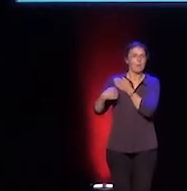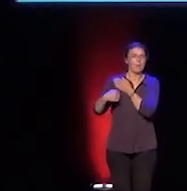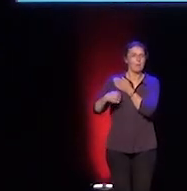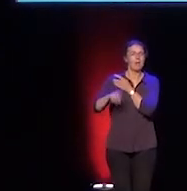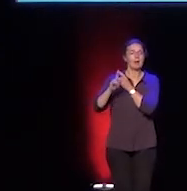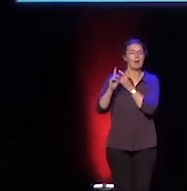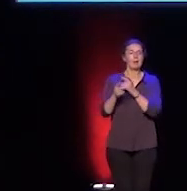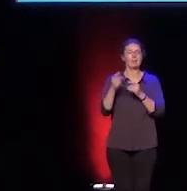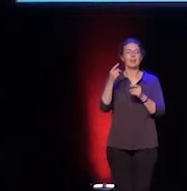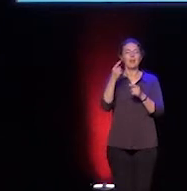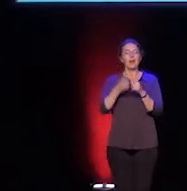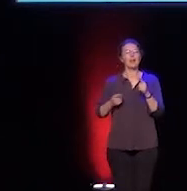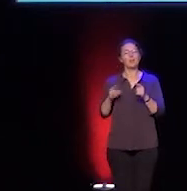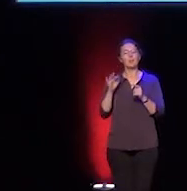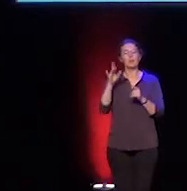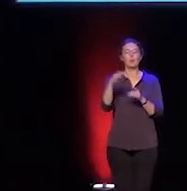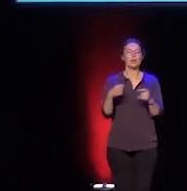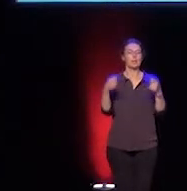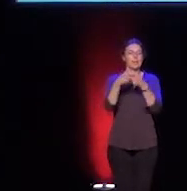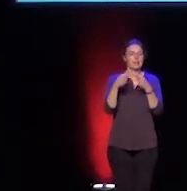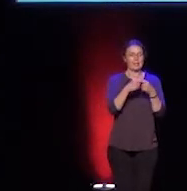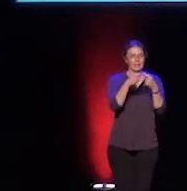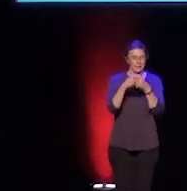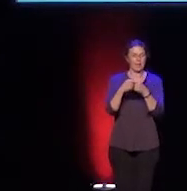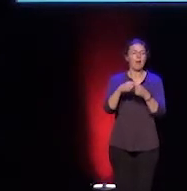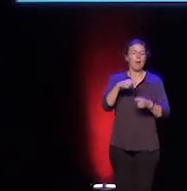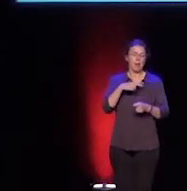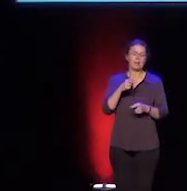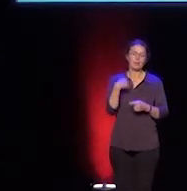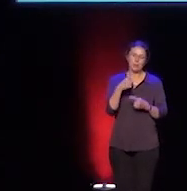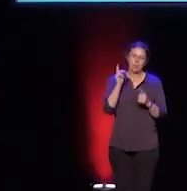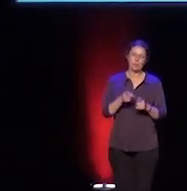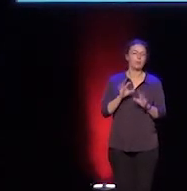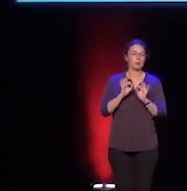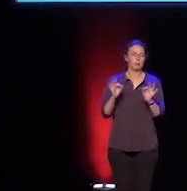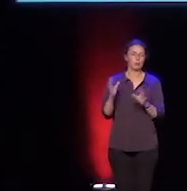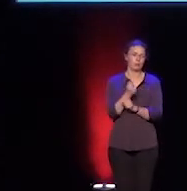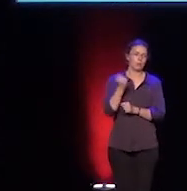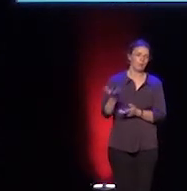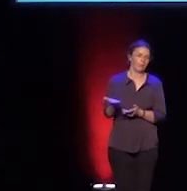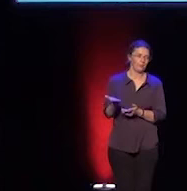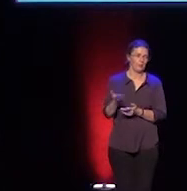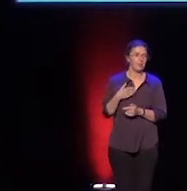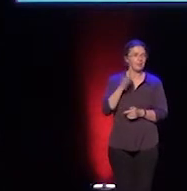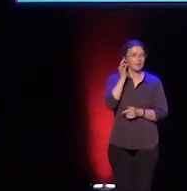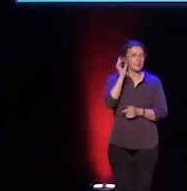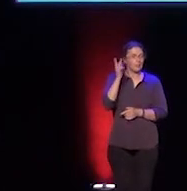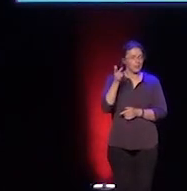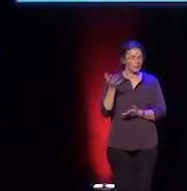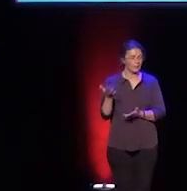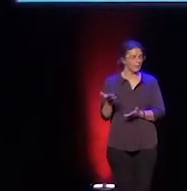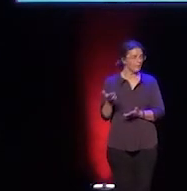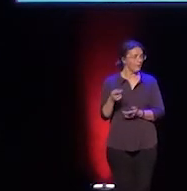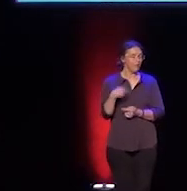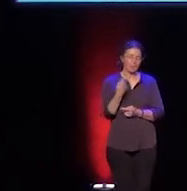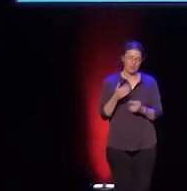einer halben Million Mitglieder sollten wir das eigentlich gut hinkriegen. Meine Damen und Herren,